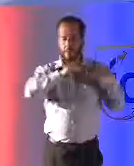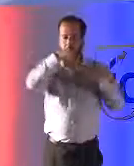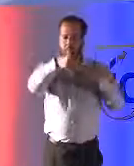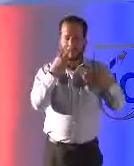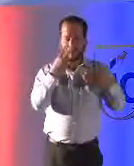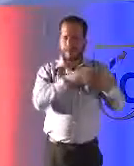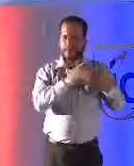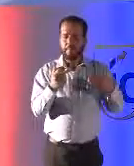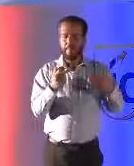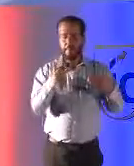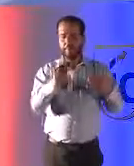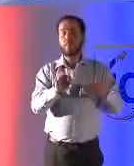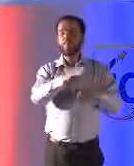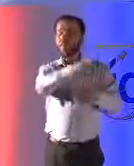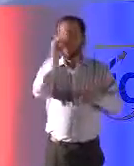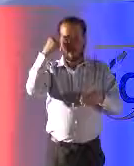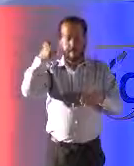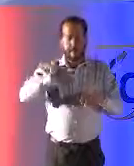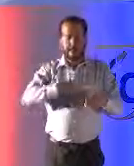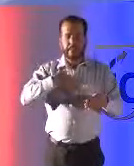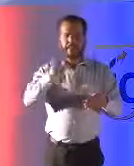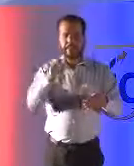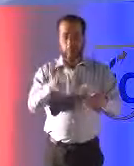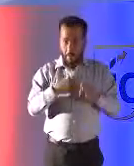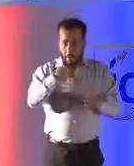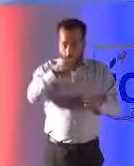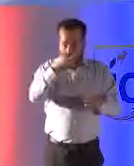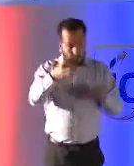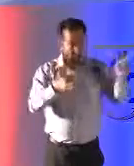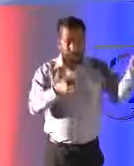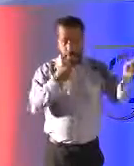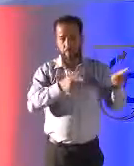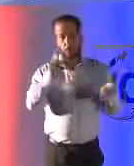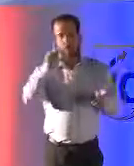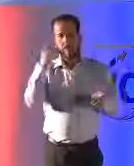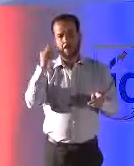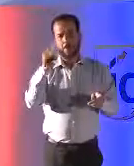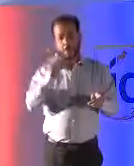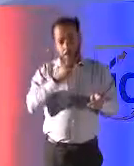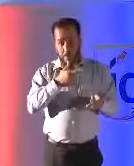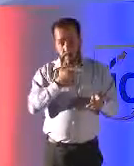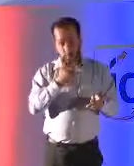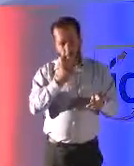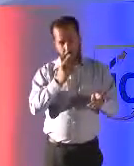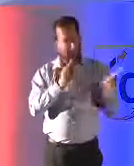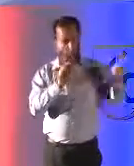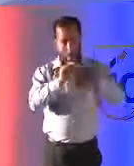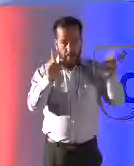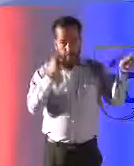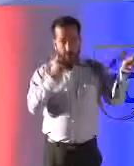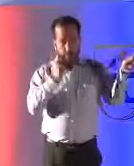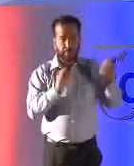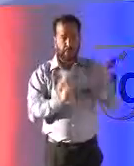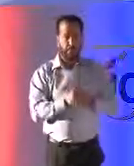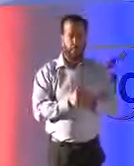talking about reading it in Arabic, of course, not in English or any other language. وأنا أتكلم بالخصوصية باللغة العربية وليست باللغة الإنجليزية. How do you know how